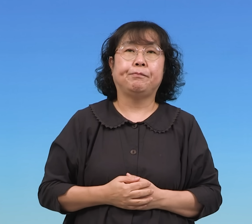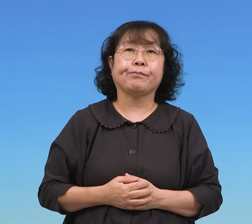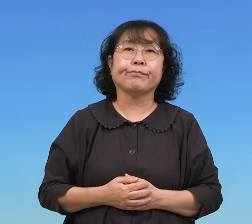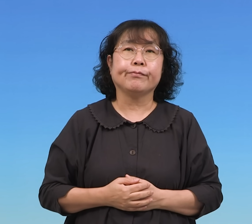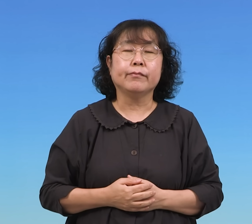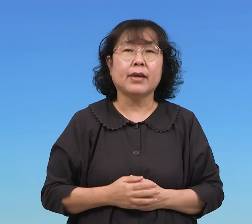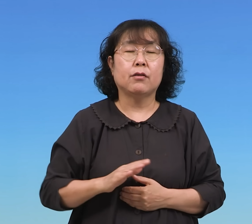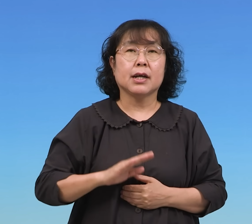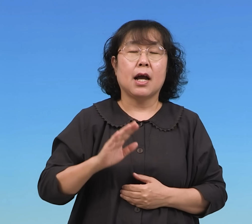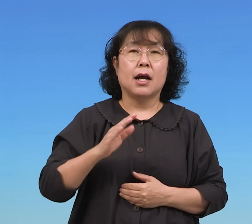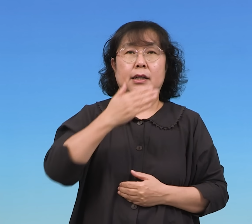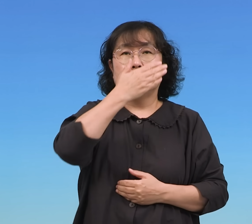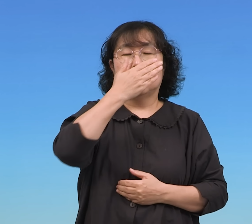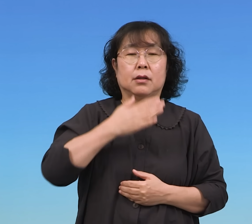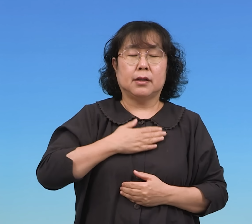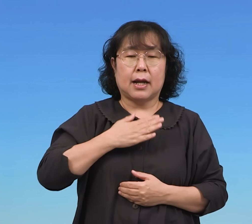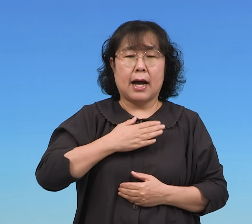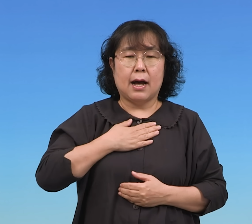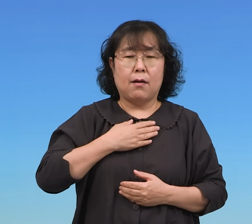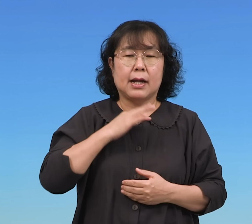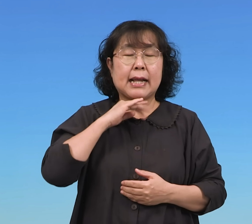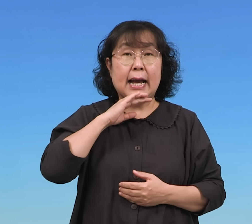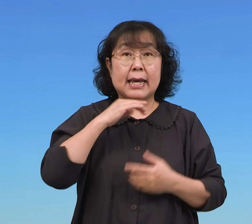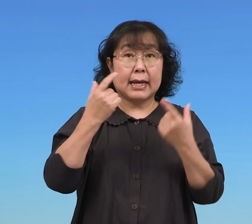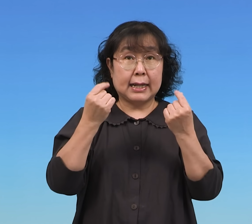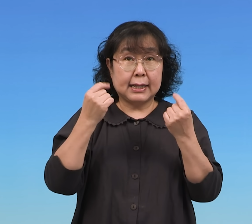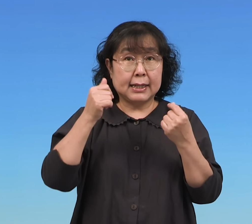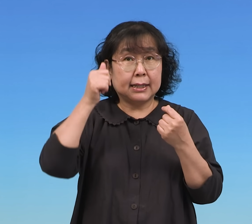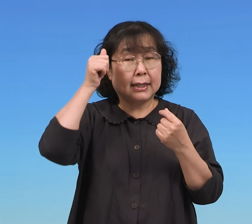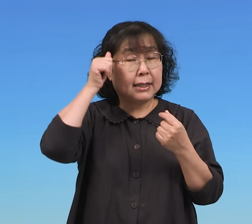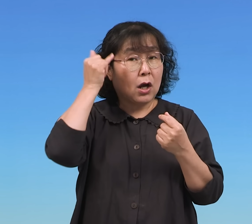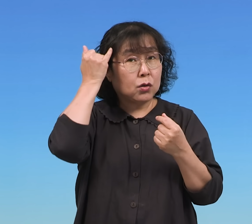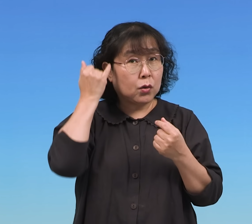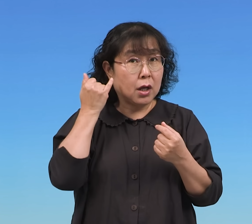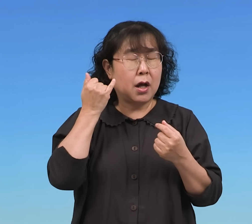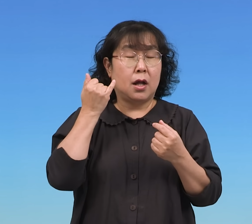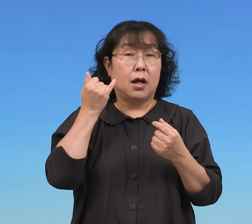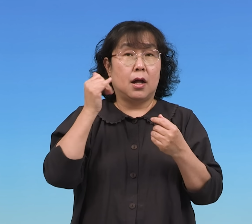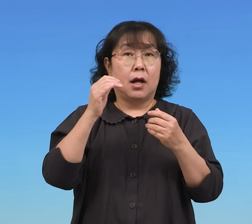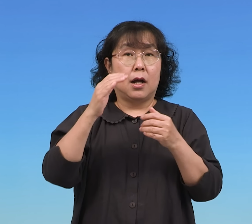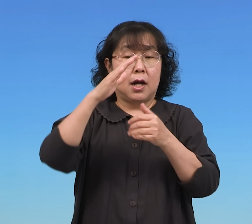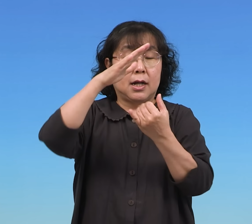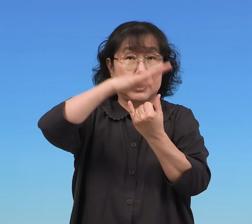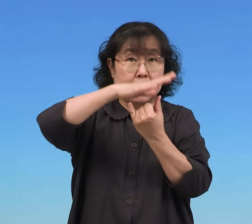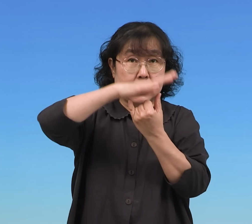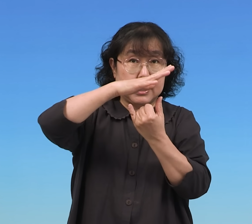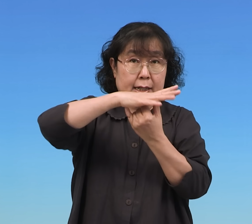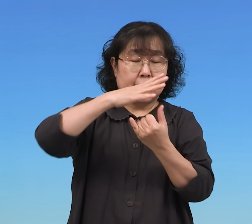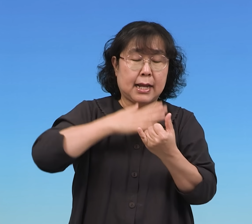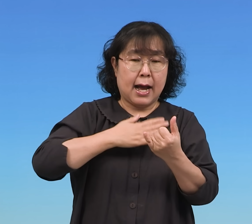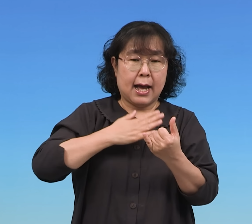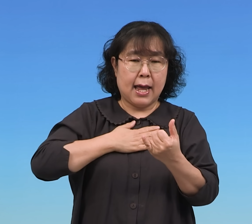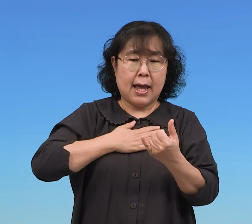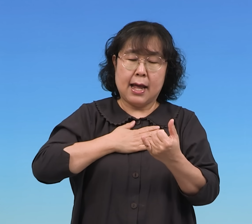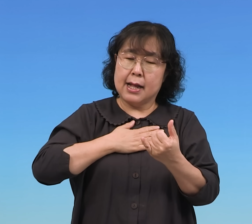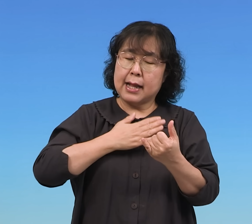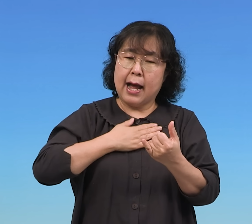우리 시대 때 그 청소년들은 나의 사전에는 불가능이 없다. 이게 엄청난 명언이